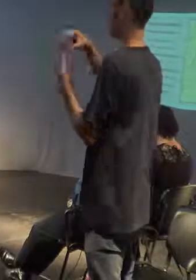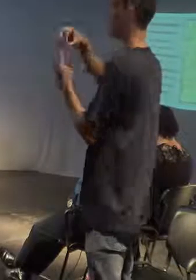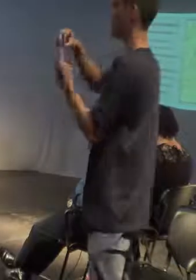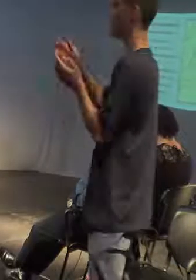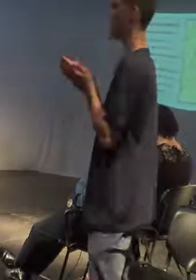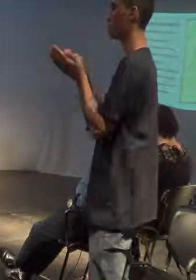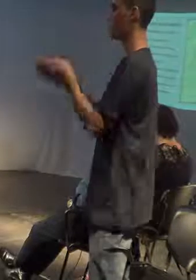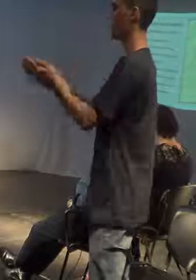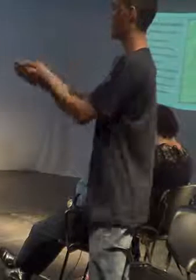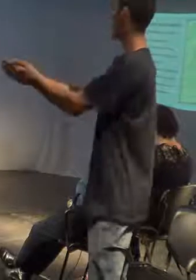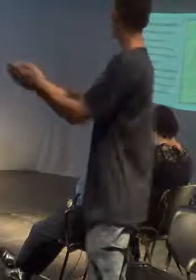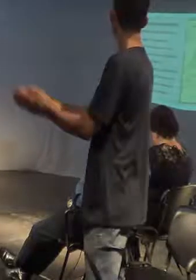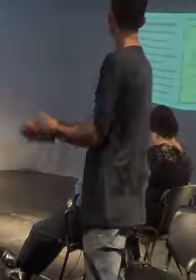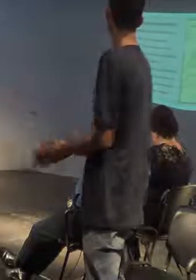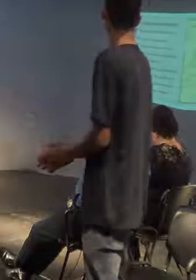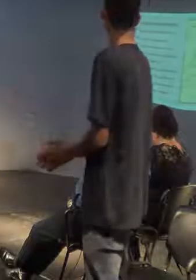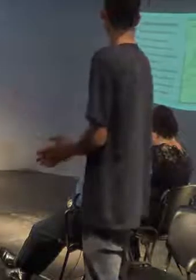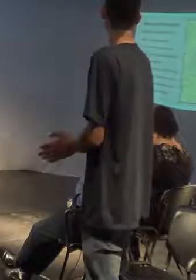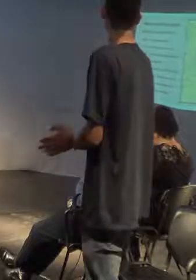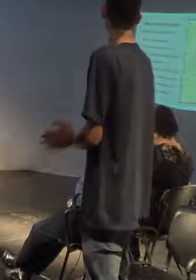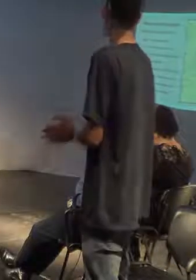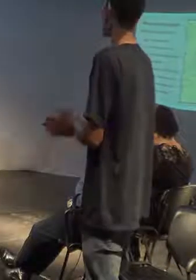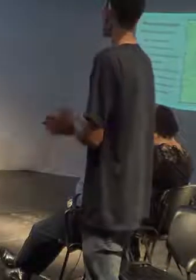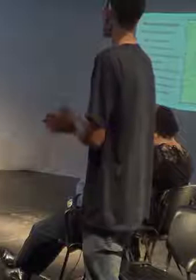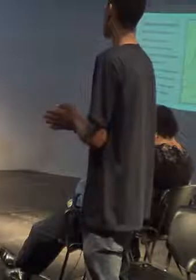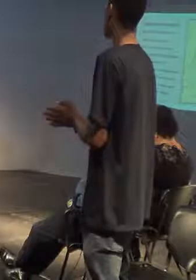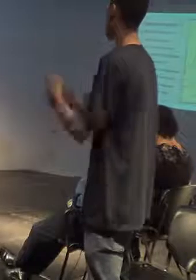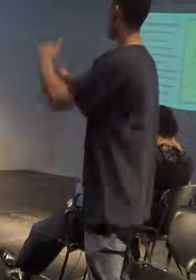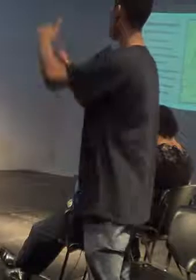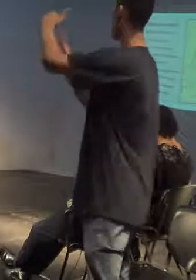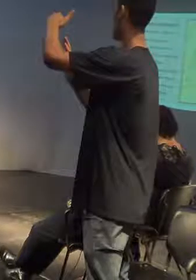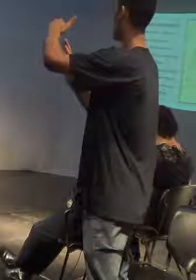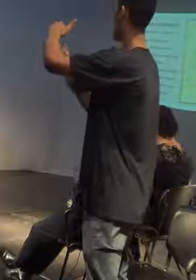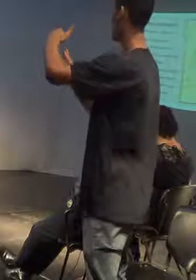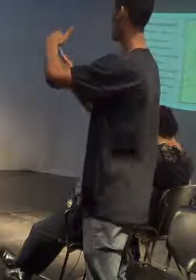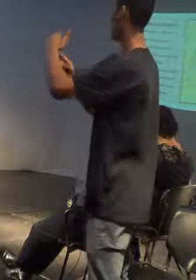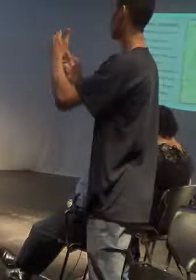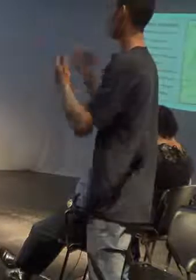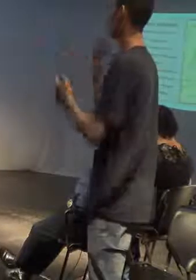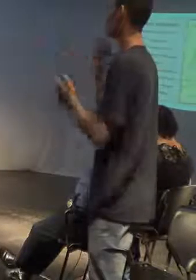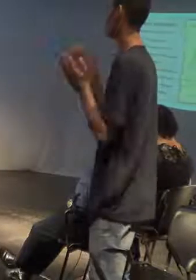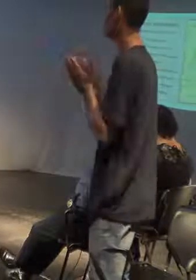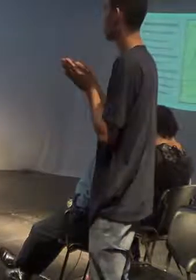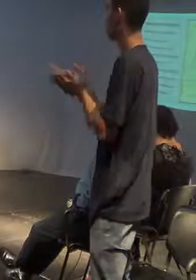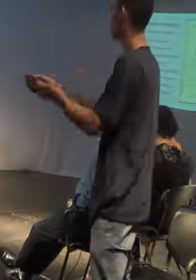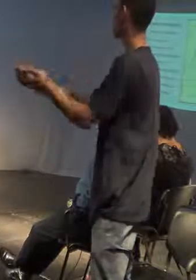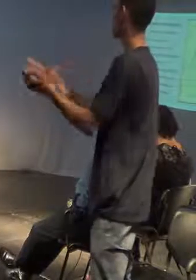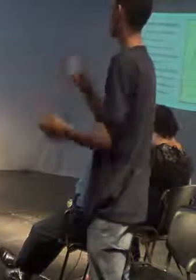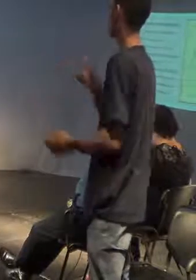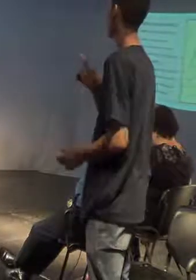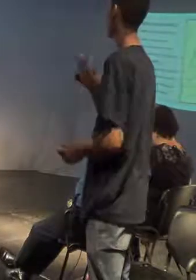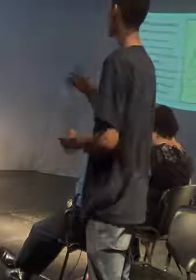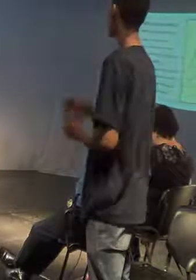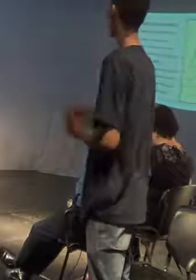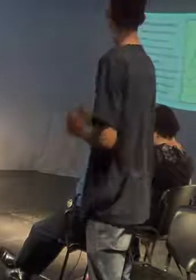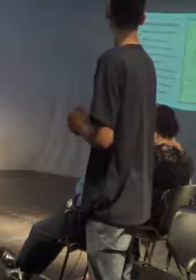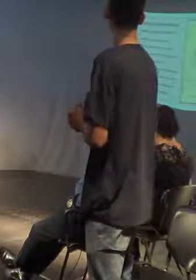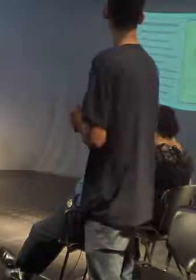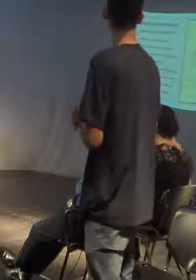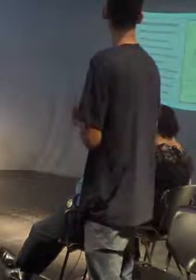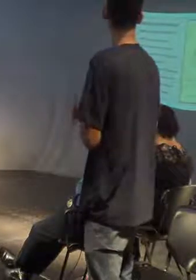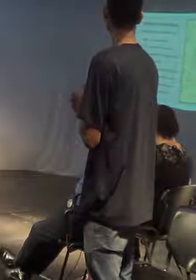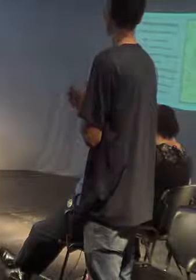né? A pena rodoviária interna, o ramal interno do porto, vem até aqui, né? E o porto propriamente dito,